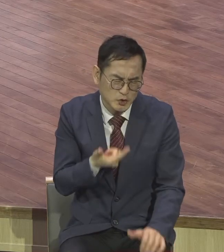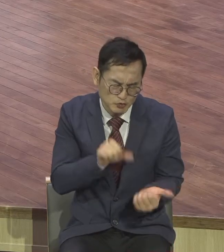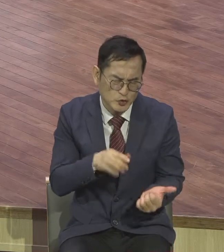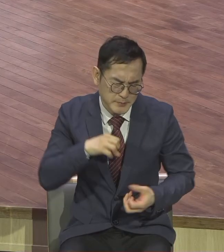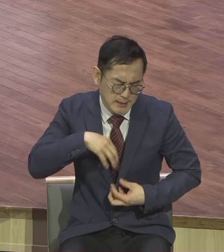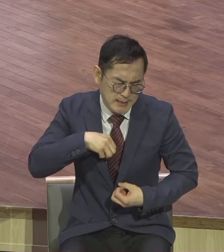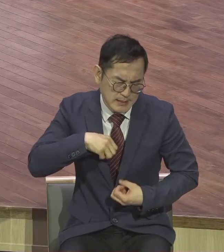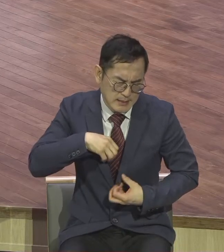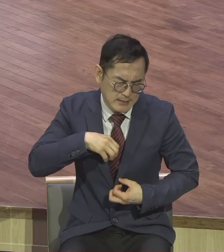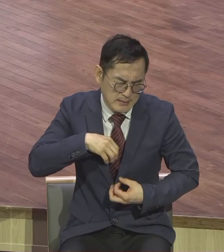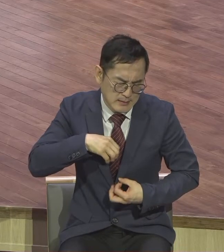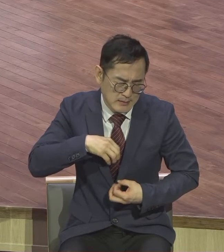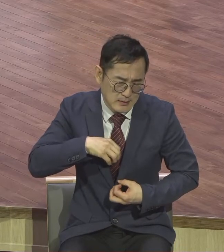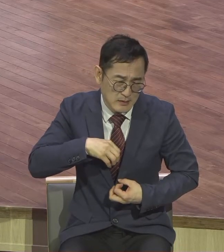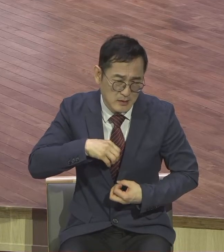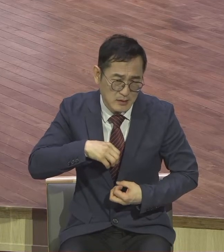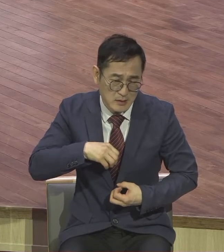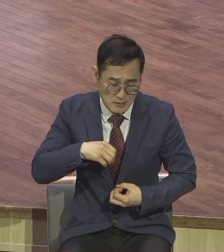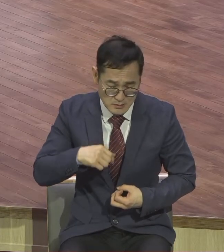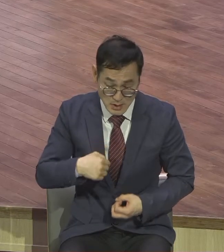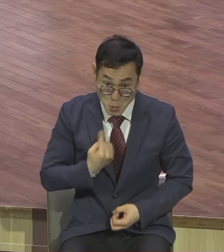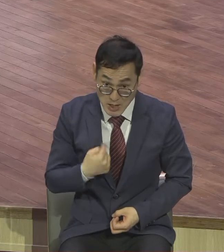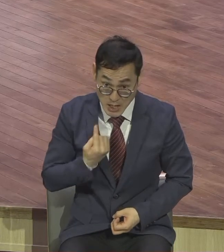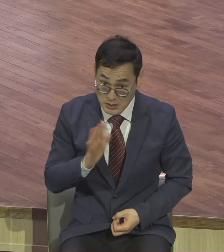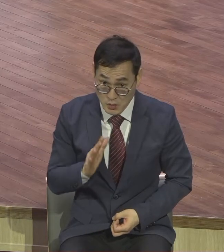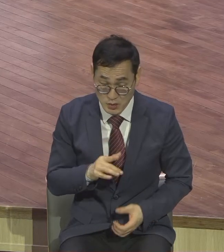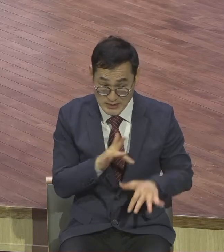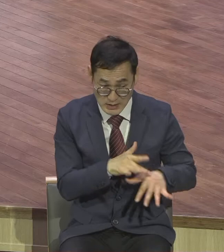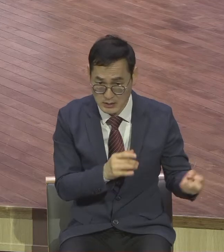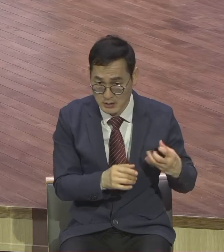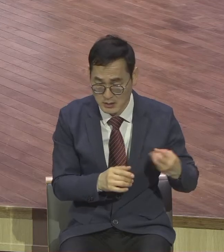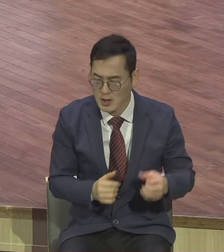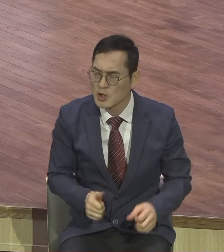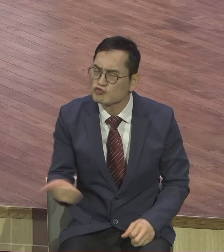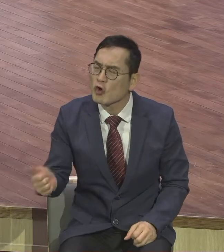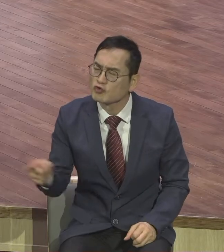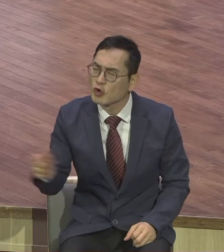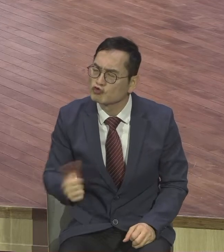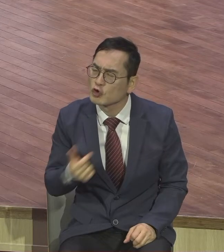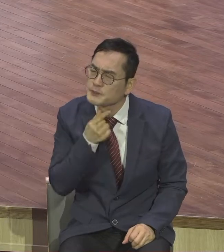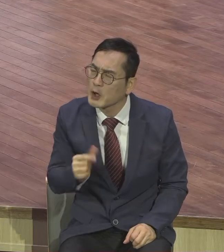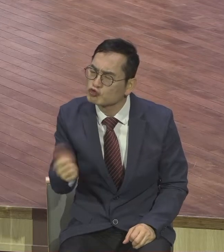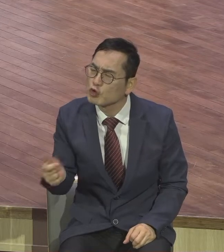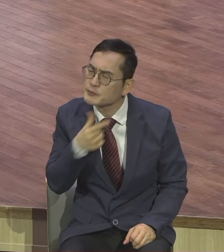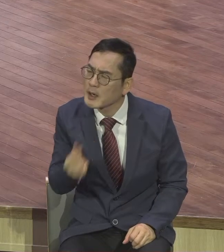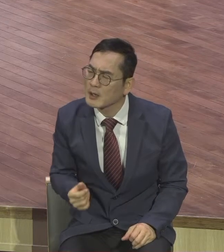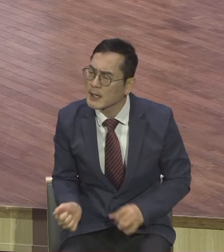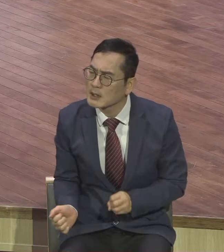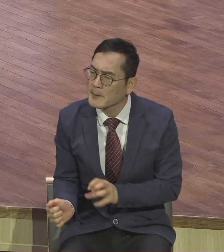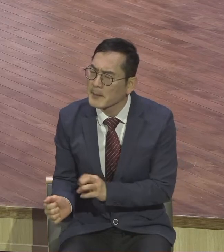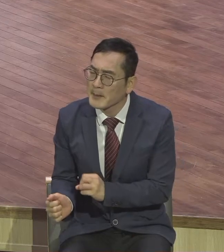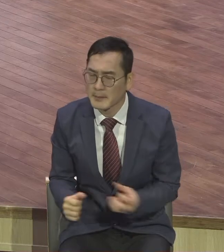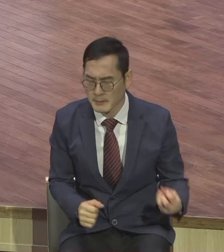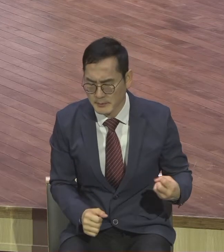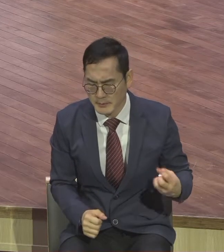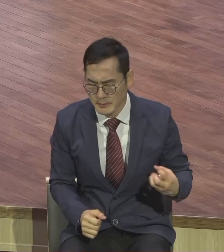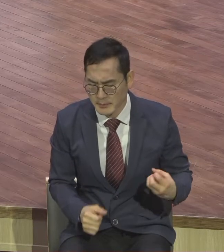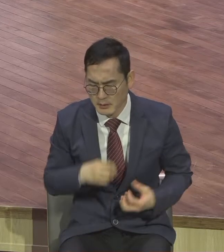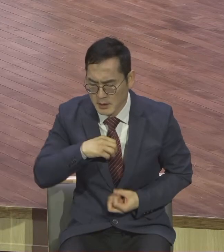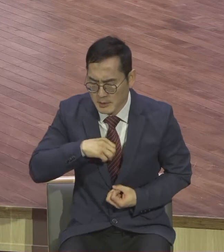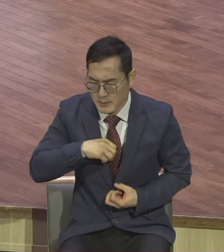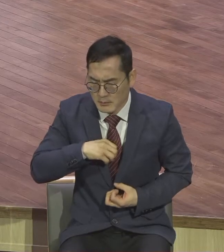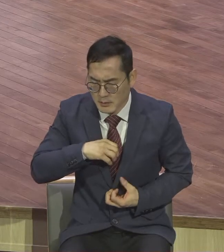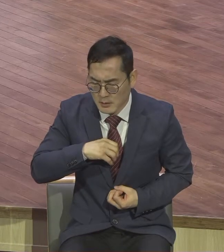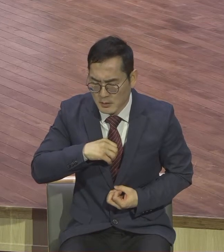합니다 수시로 하고 신호를 자꾸 줘요 나 죽고 싶다 죽고 싶다 그냥 하는 말이 아니에요 건강한 사람은 절대 그런 말 하지 않습니다 죽고